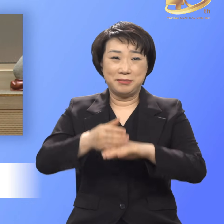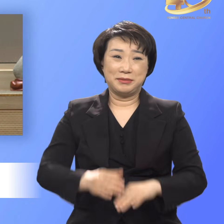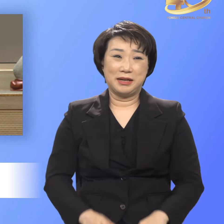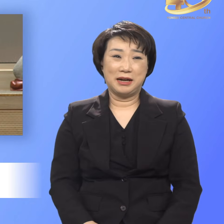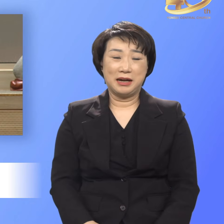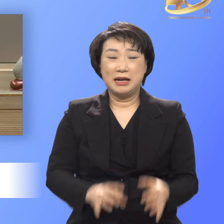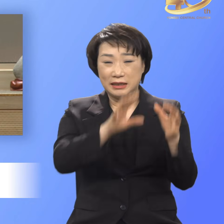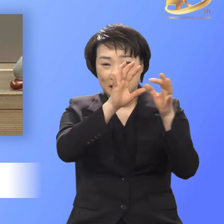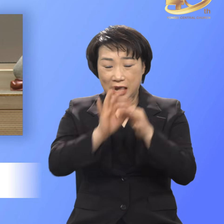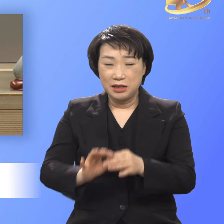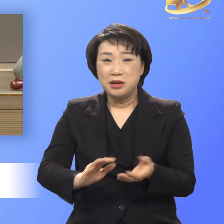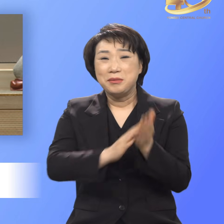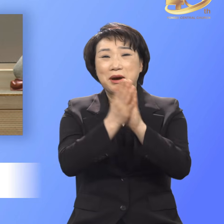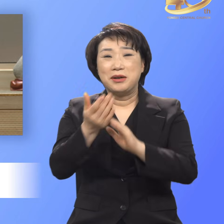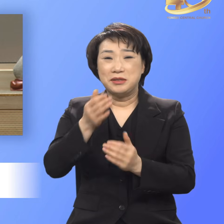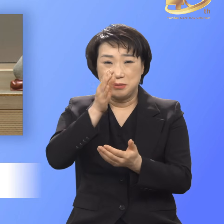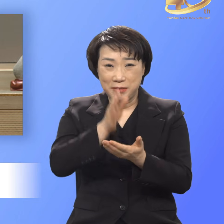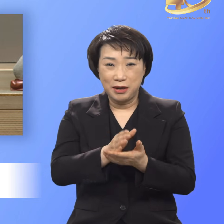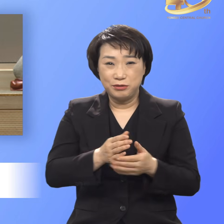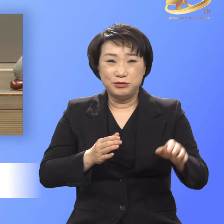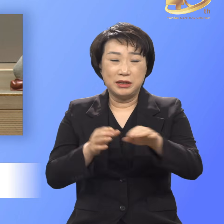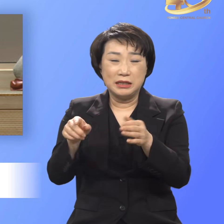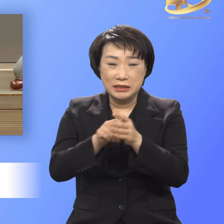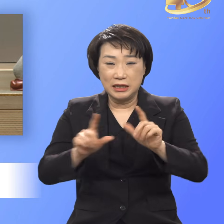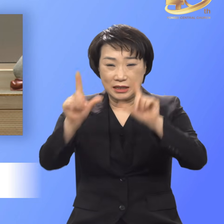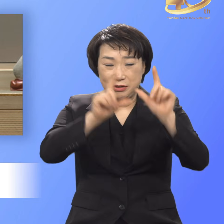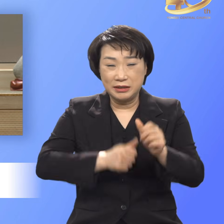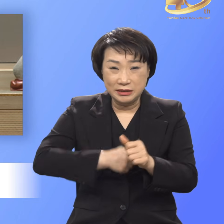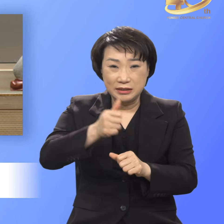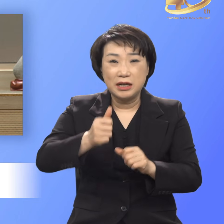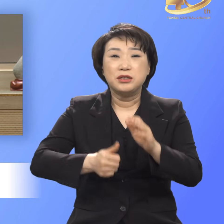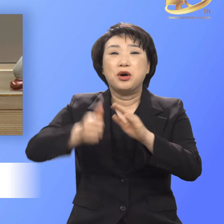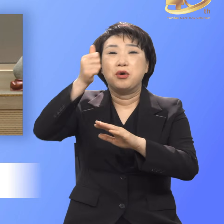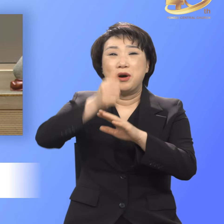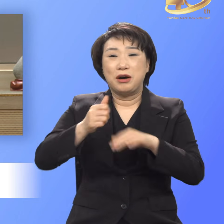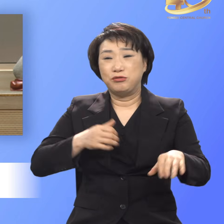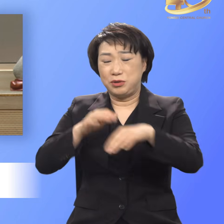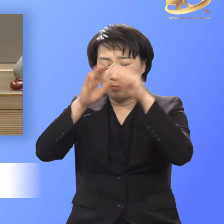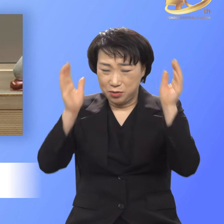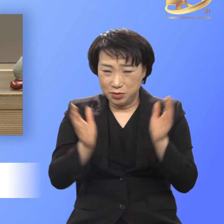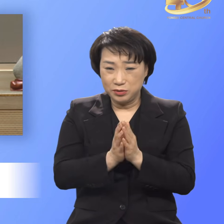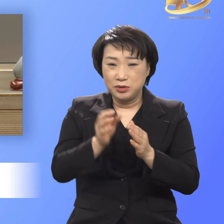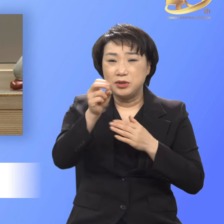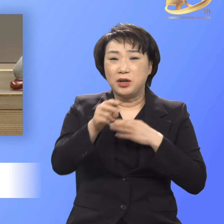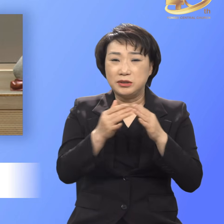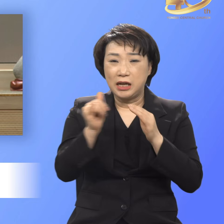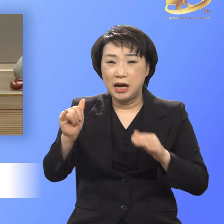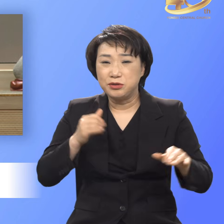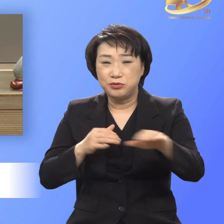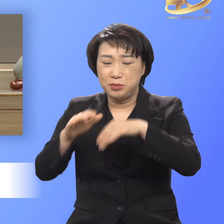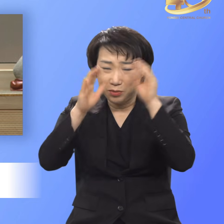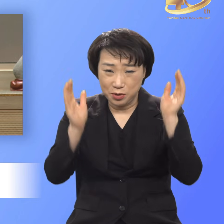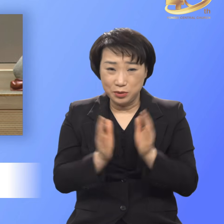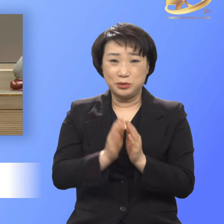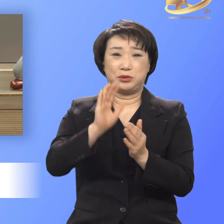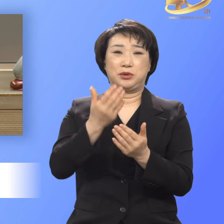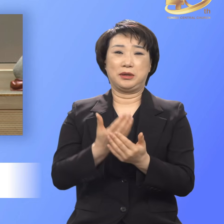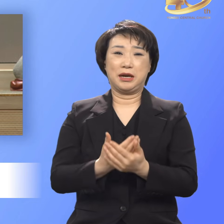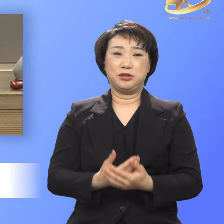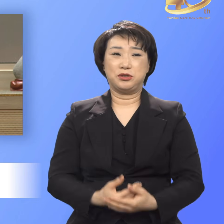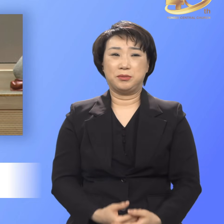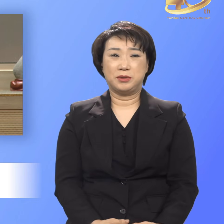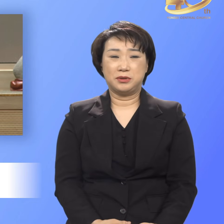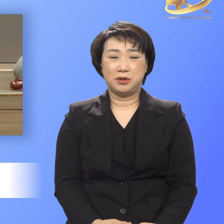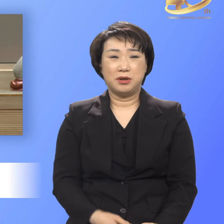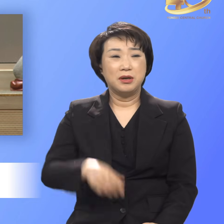감사합니다. 끝까지 변치 말고 신앙생활에 승리하며 성공하는 우리 모든 연세가족들이 다 되게 하여